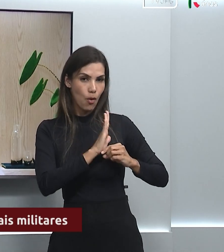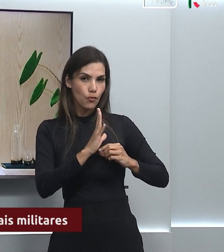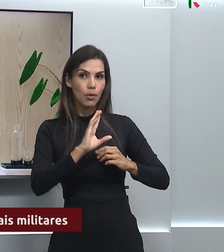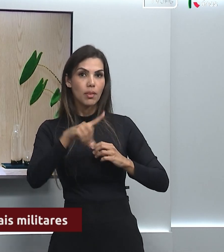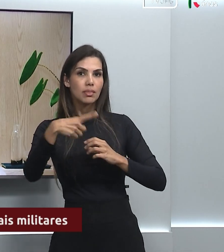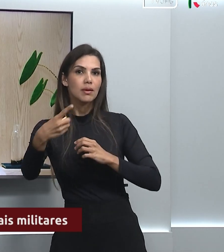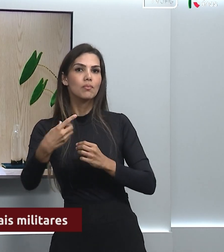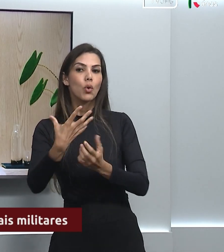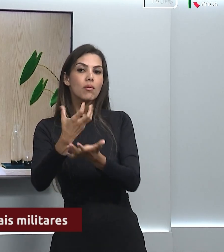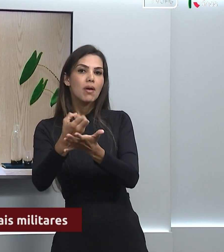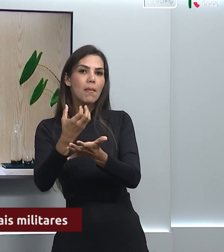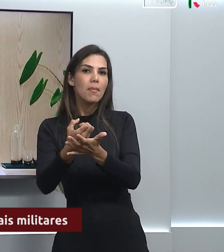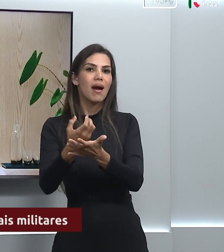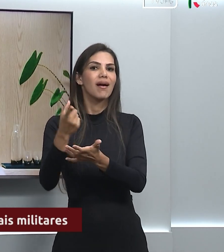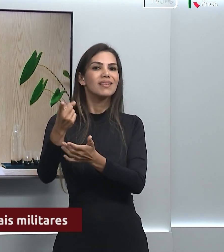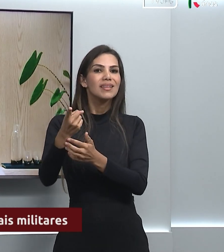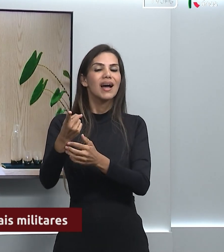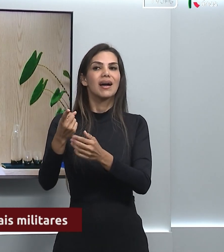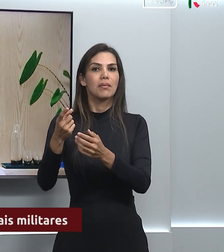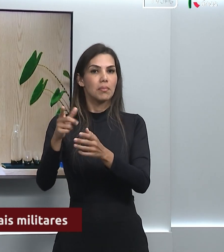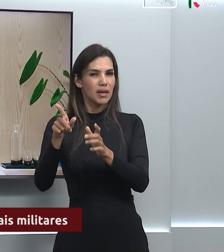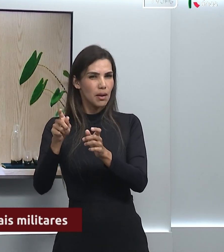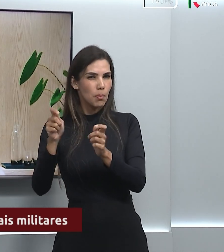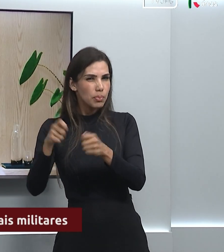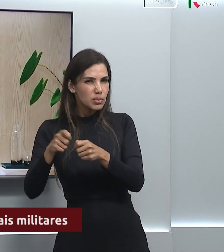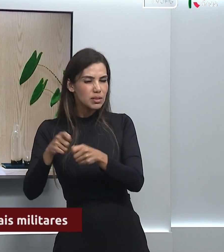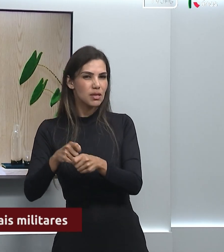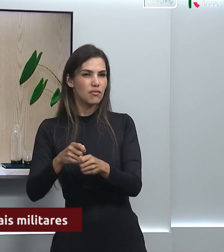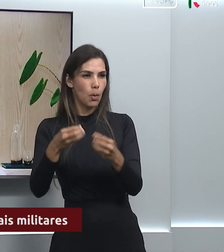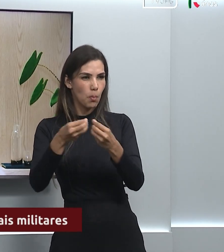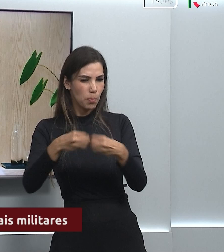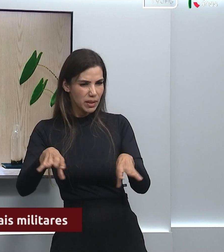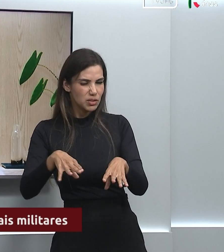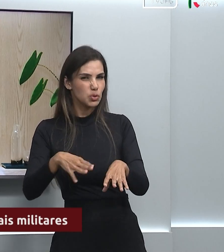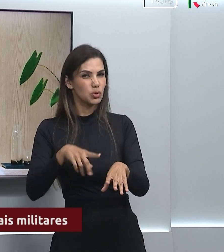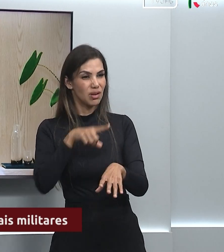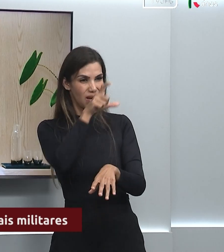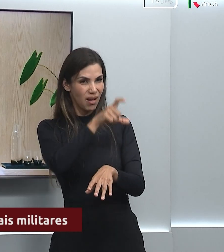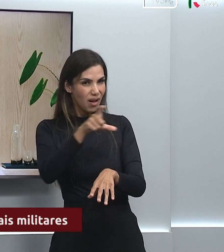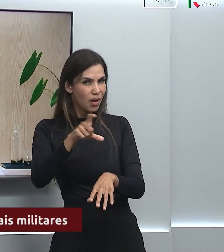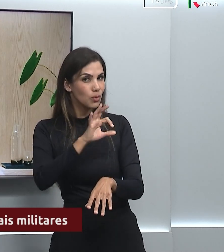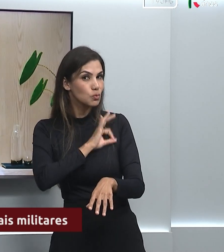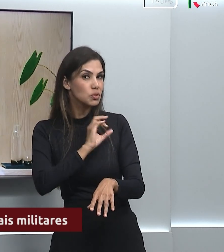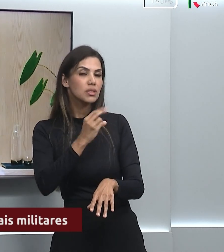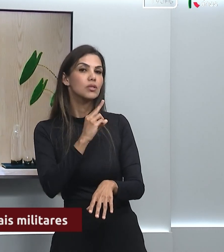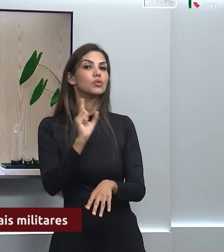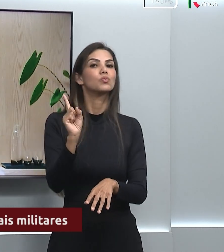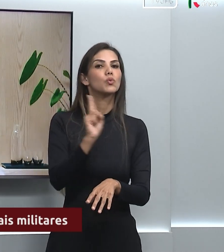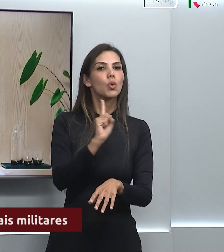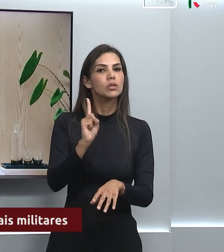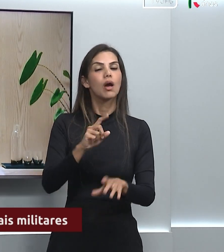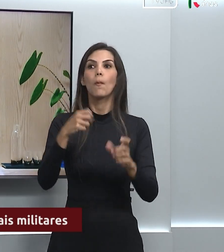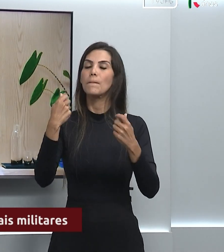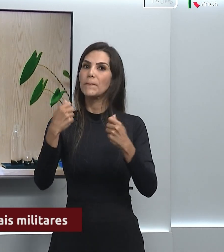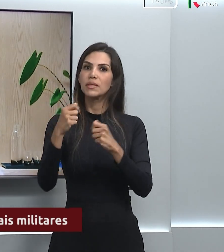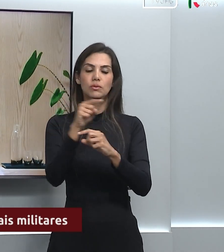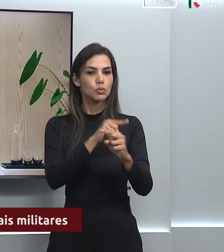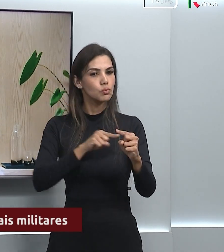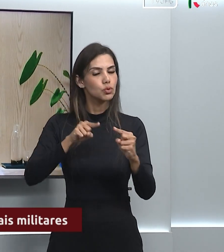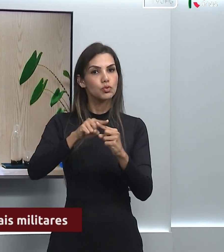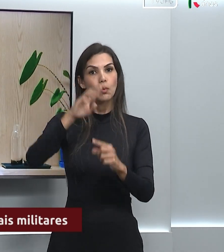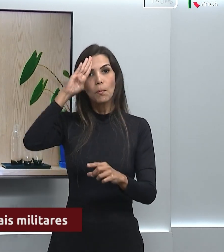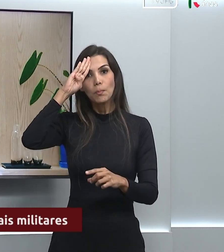não seja prejudicial para ninguém, pelo contrário, para que o uso das câmeras seja efetivamente para a proteção, tanto